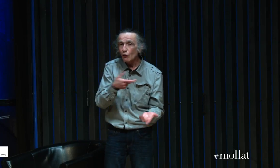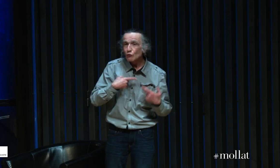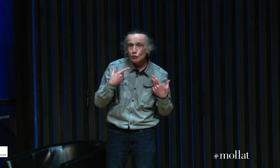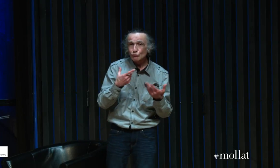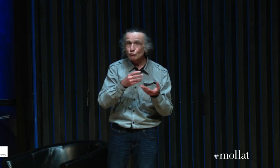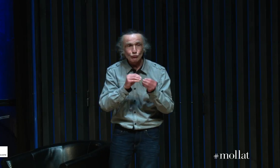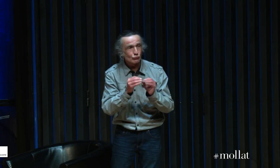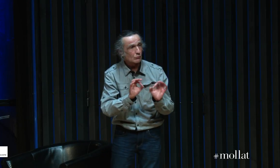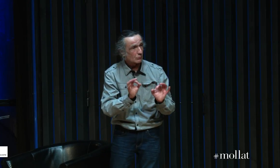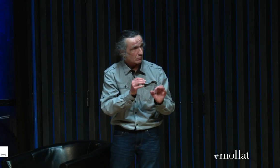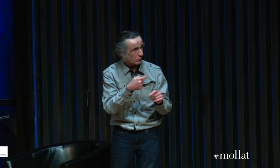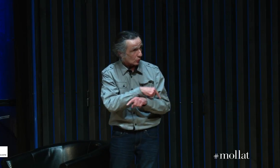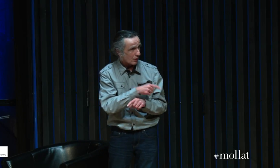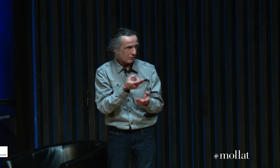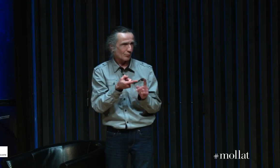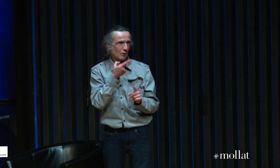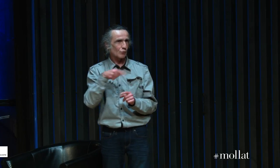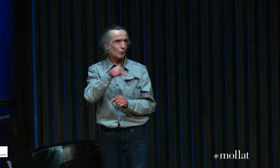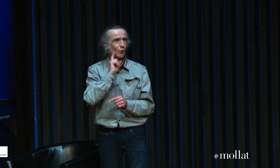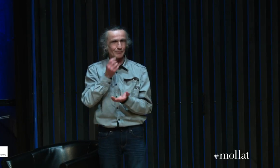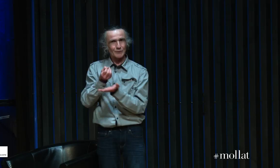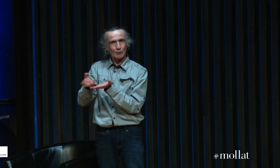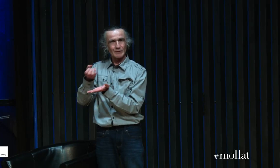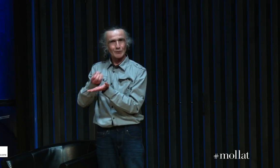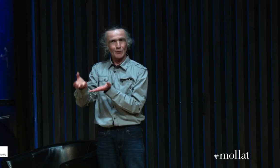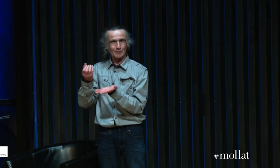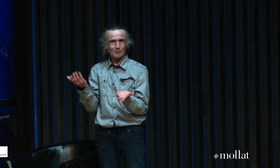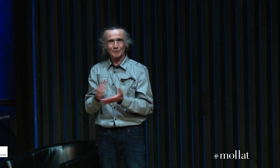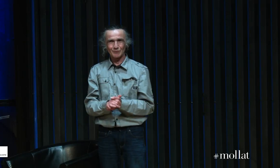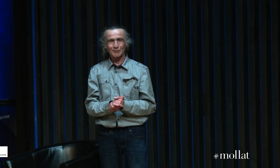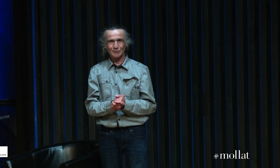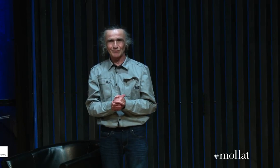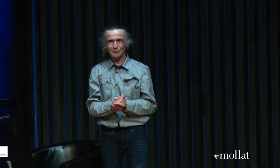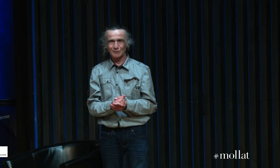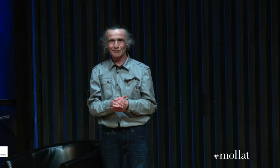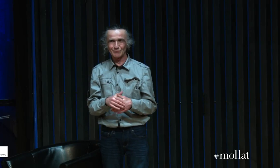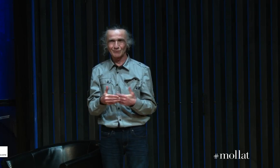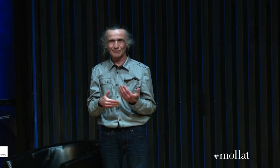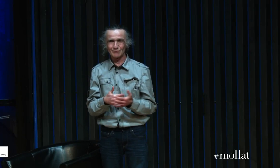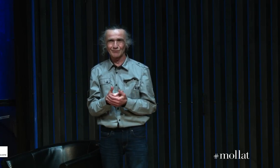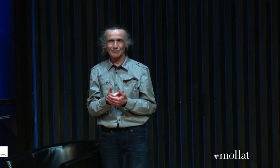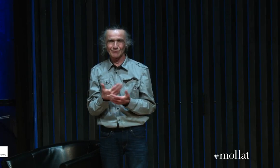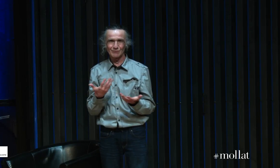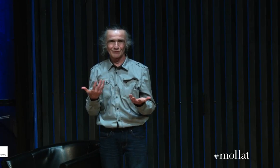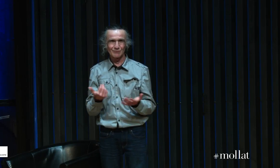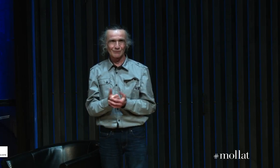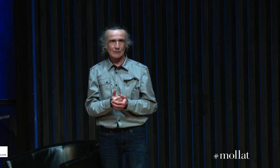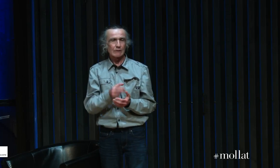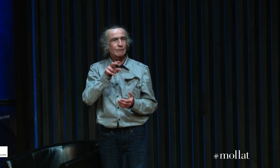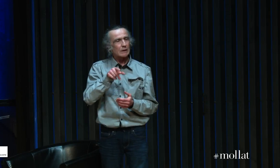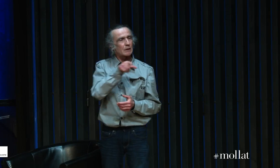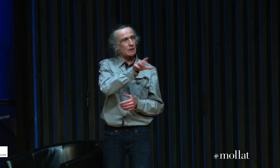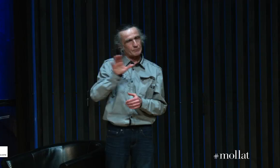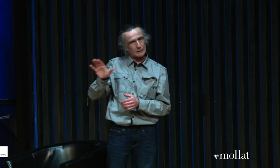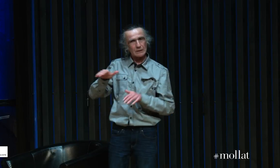au final, il voit très peu quand il reçoit des sourds. Il reçoit pas forcément des sourds qui lui transmettent un peu leur parcours de vie et leur bien-être en langue